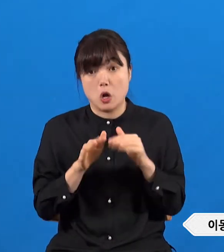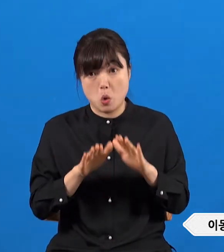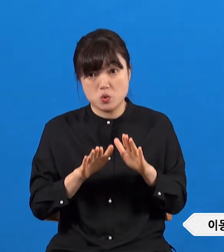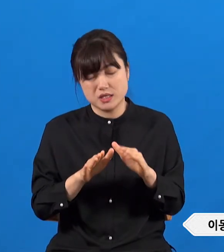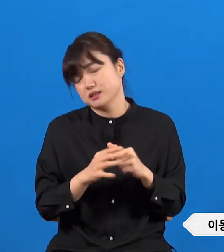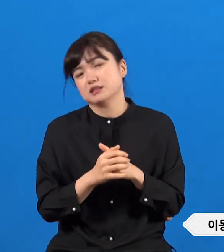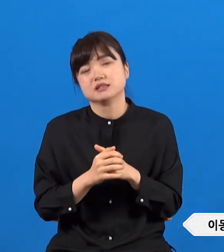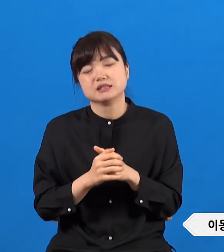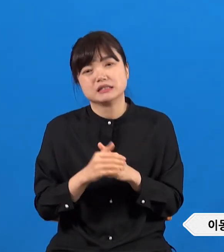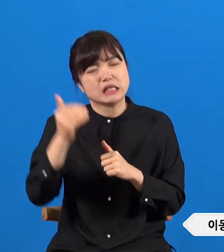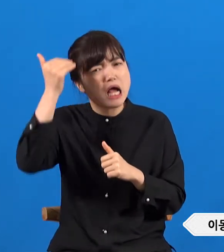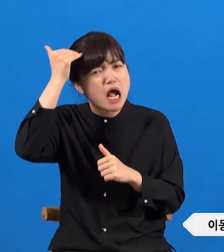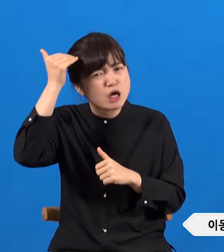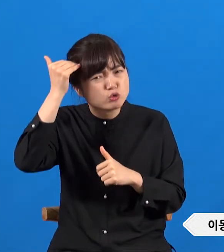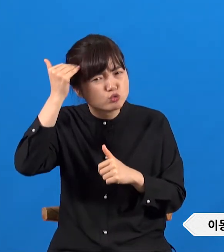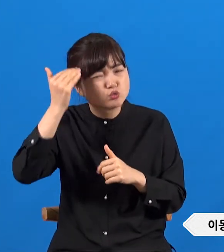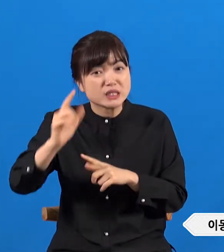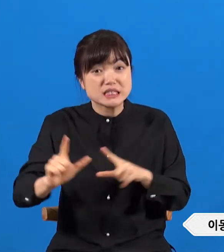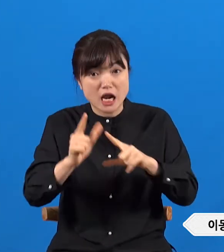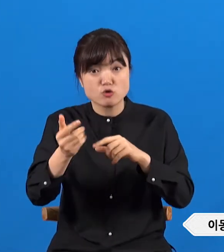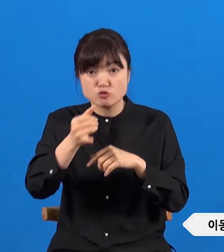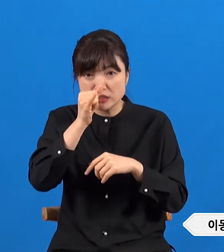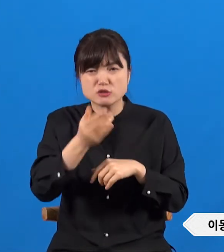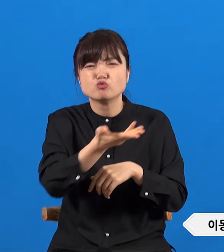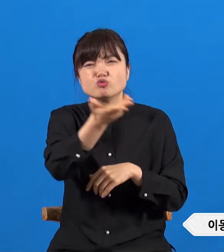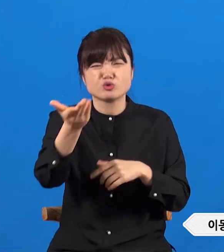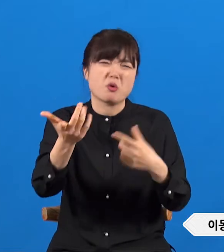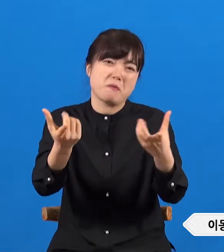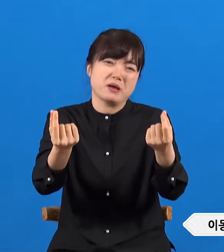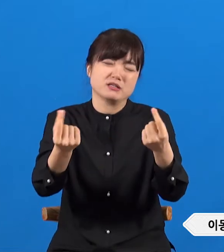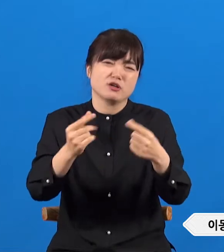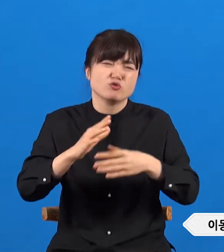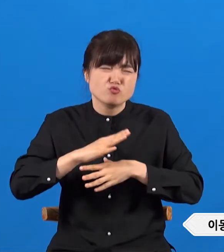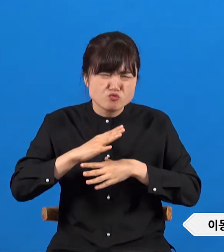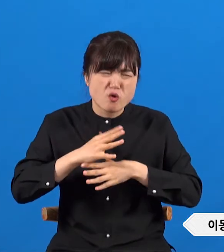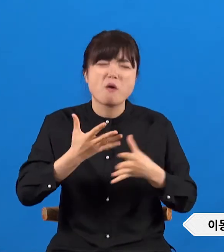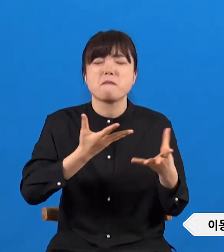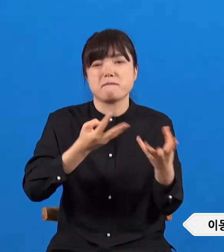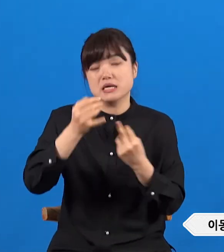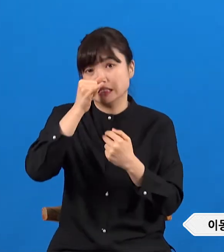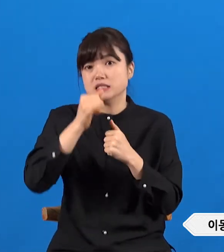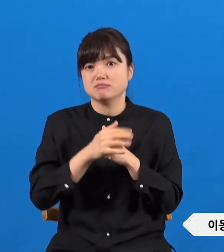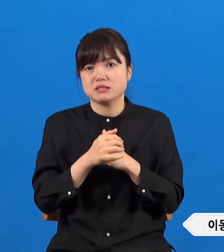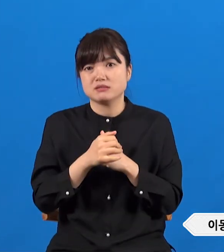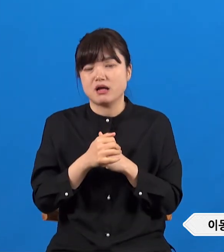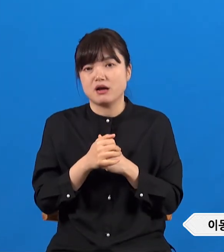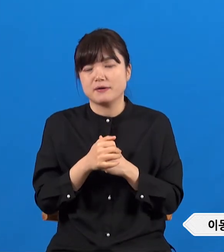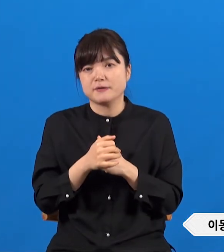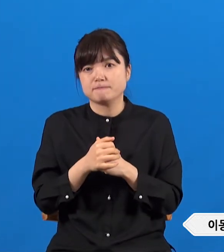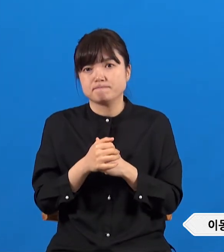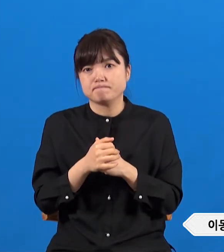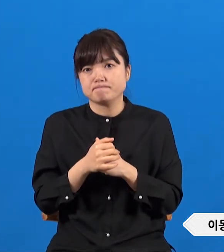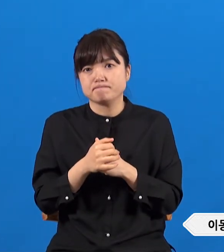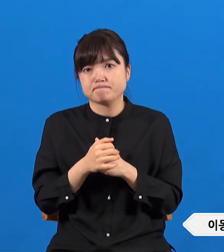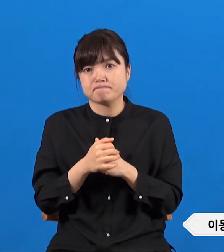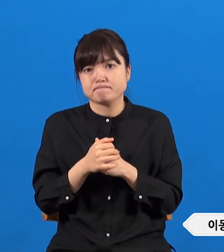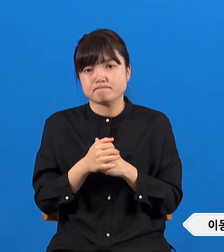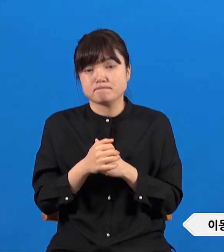저는 오늘 한반도라는 이 땅에 살기는 우리에게도 적지 않은 이런 두려움이 오늘 우리의 마음을 짓누르고 있다고